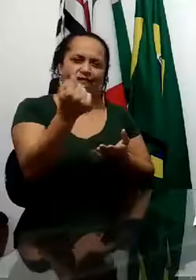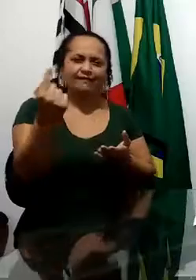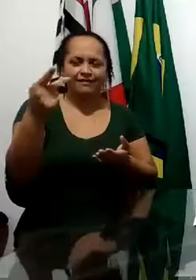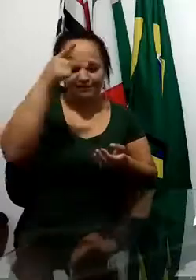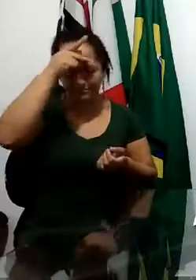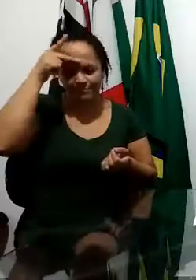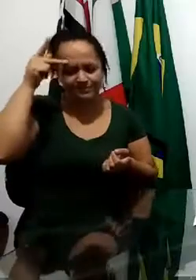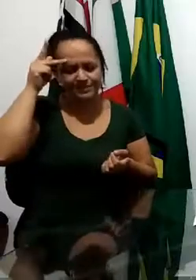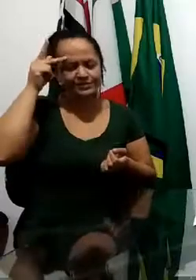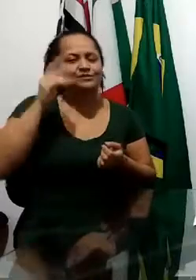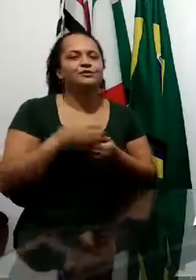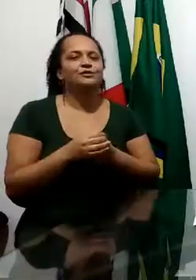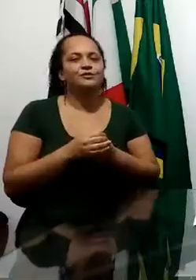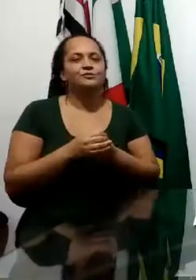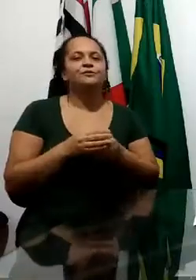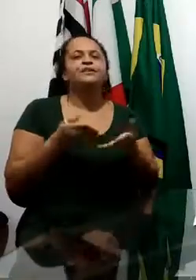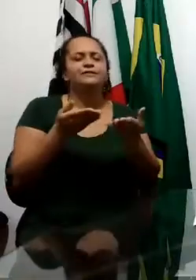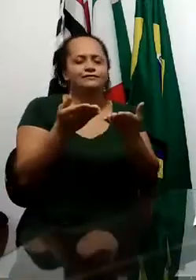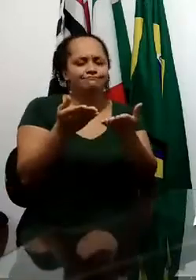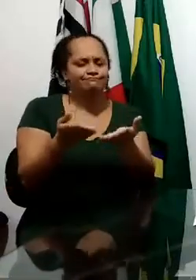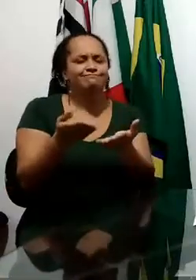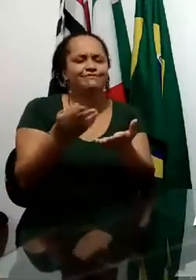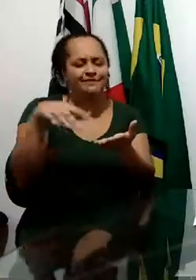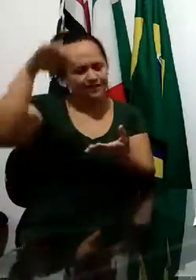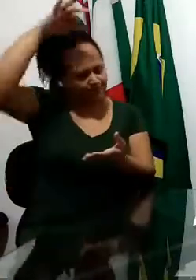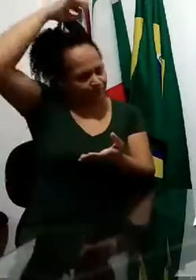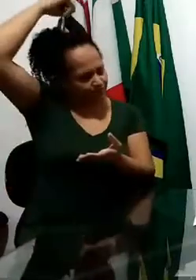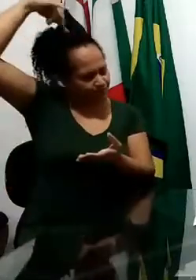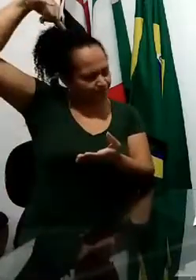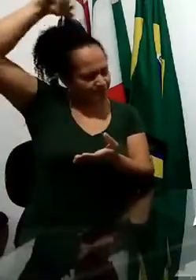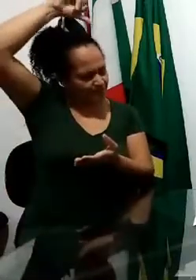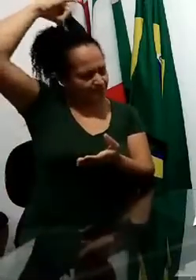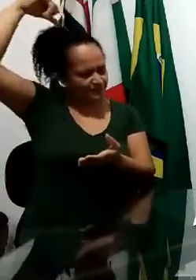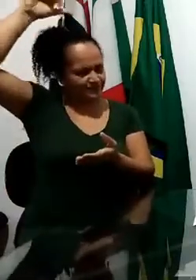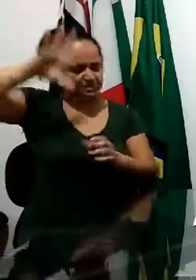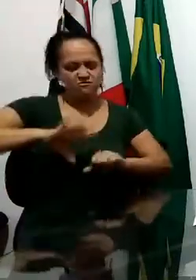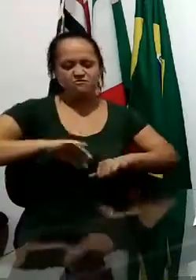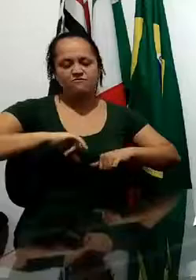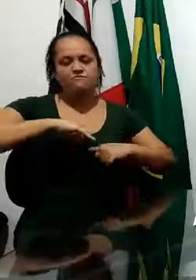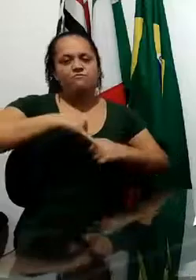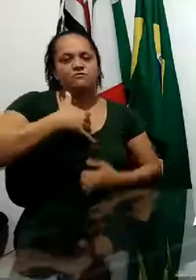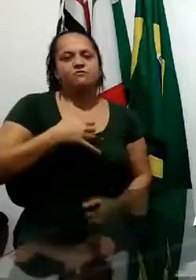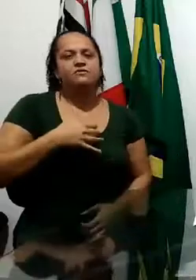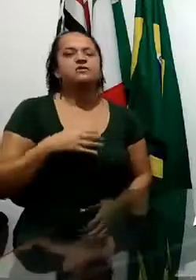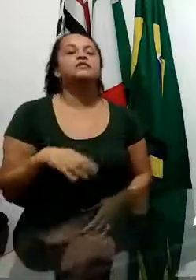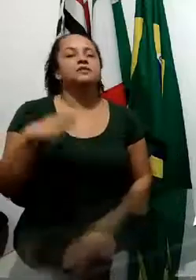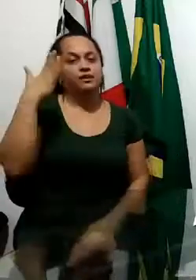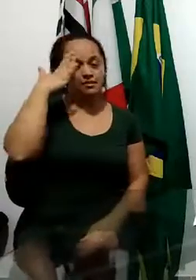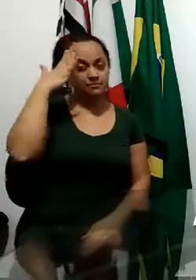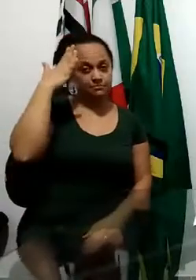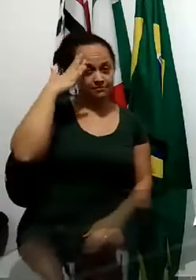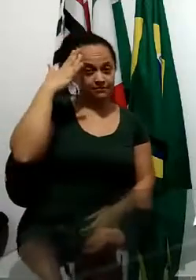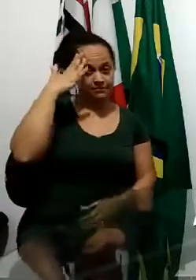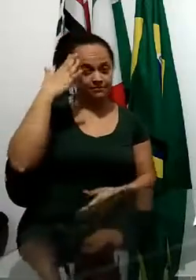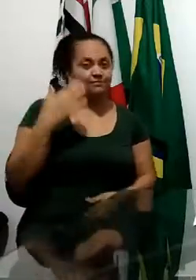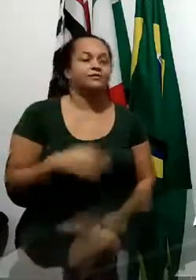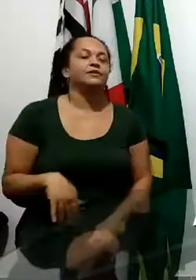dê ao teu servo a unção, a ousadia, a sabedoria e a habilidade para pregar a tua